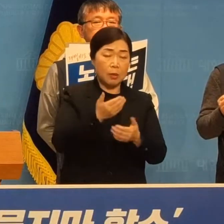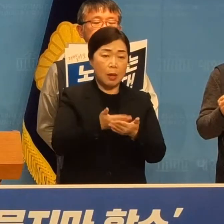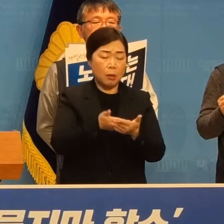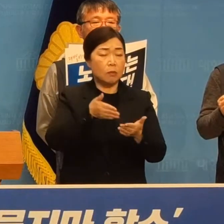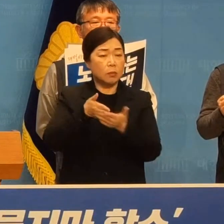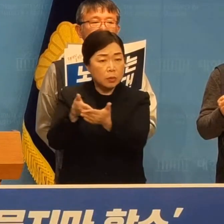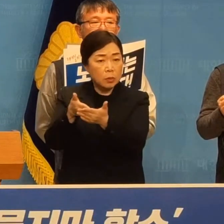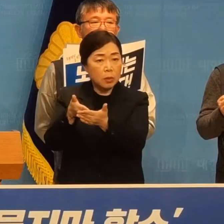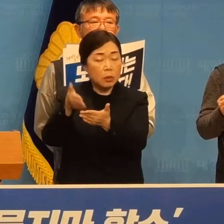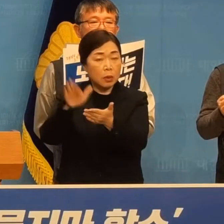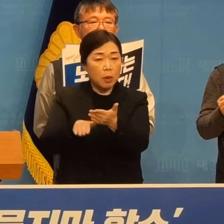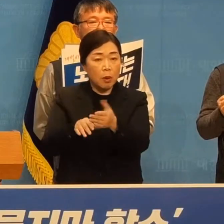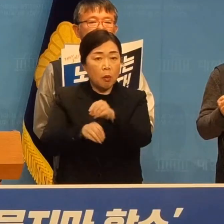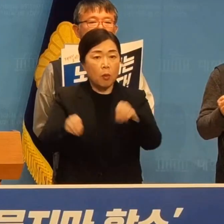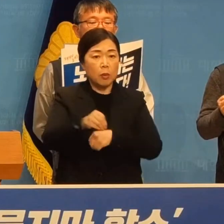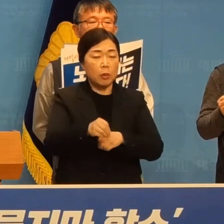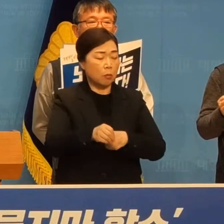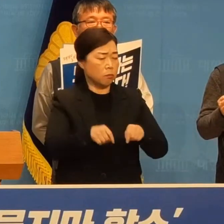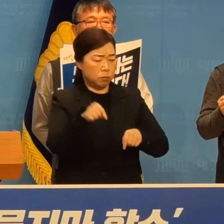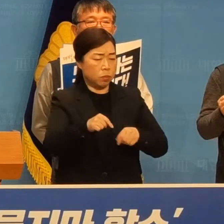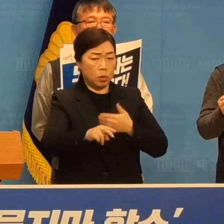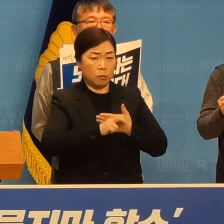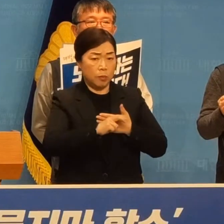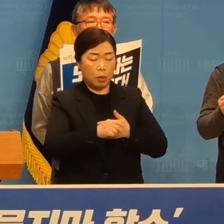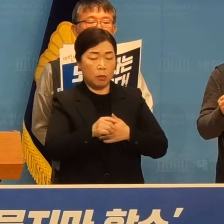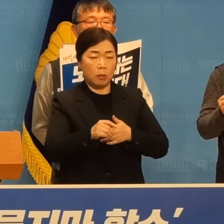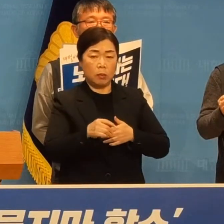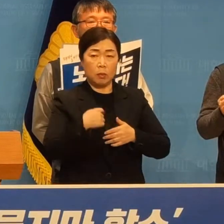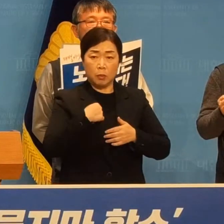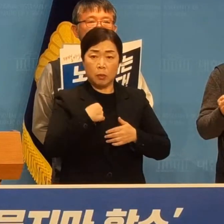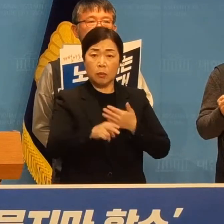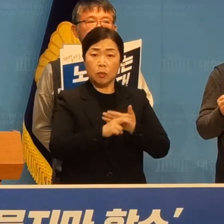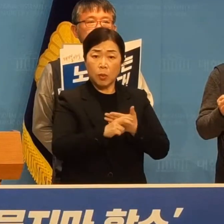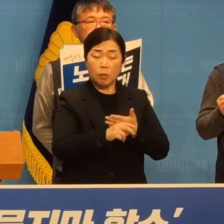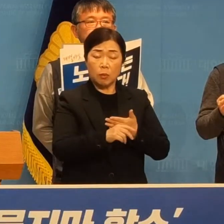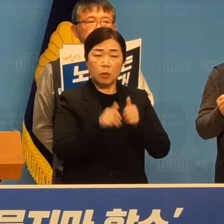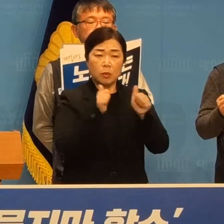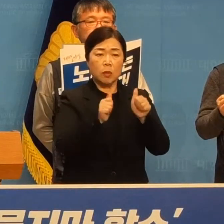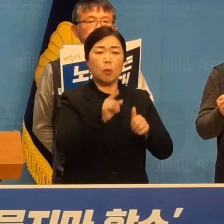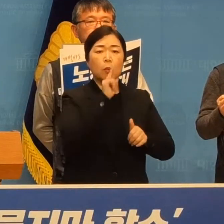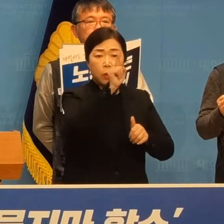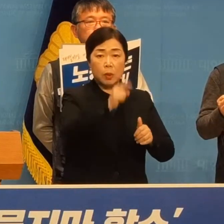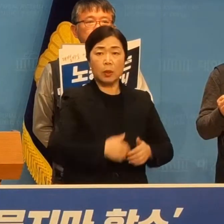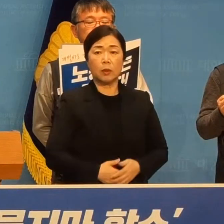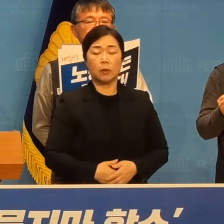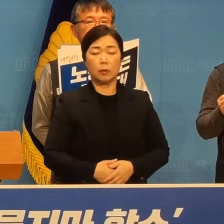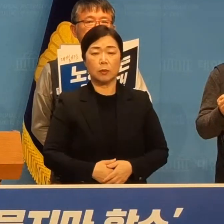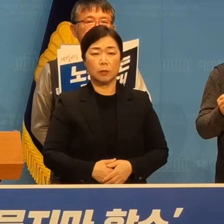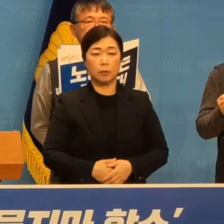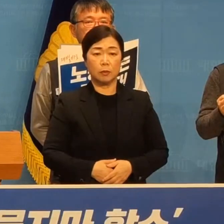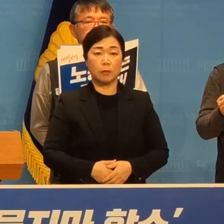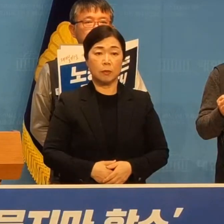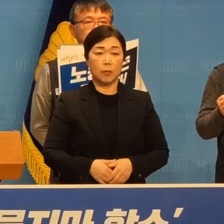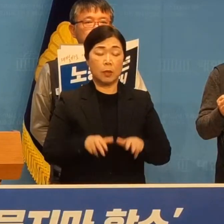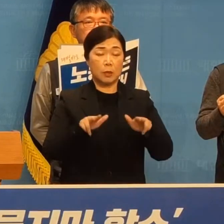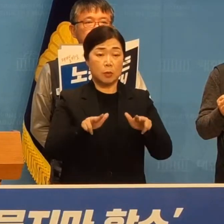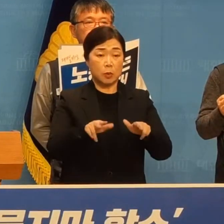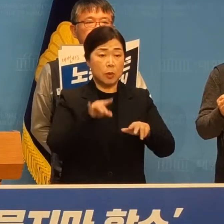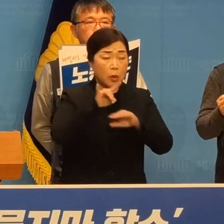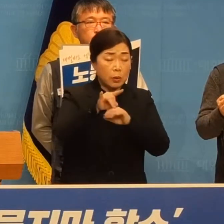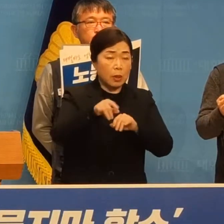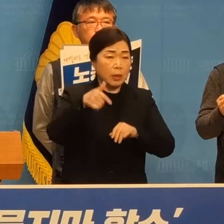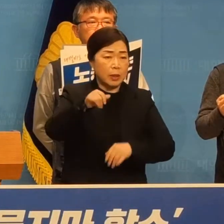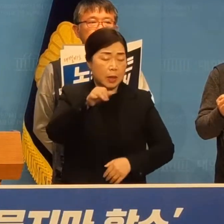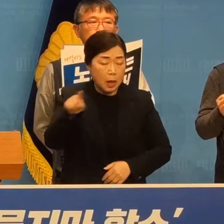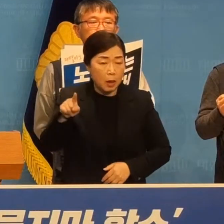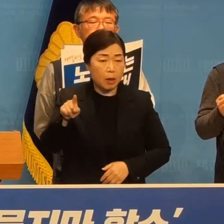기소한 사건입니다. 법원의 결정은 당연한 결정입니다. 사실 지금도 현대기아차를 판매하는 그